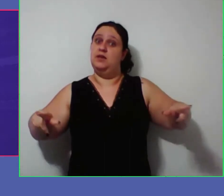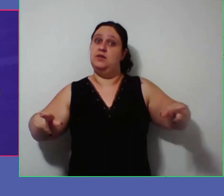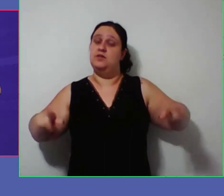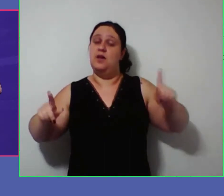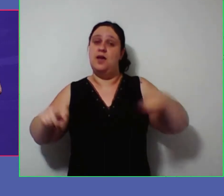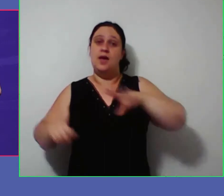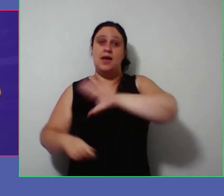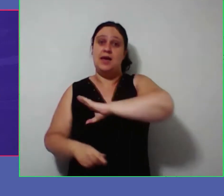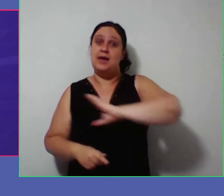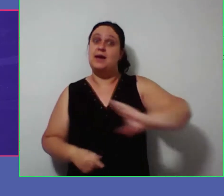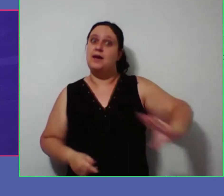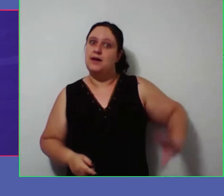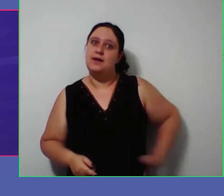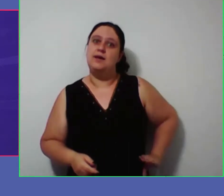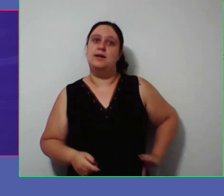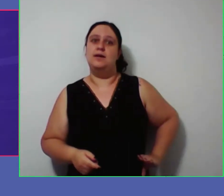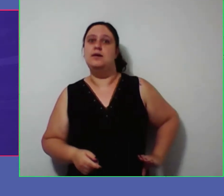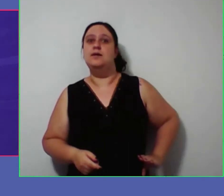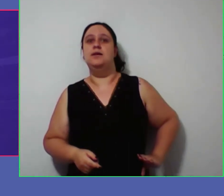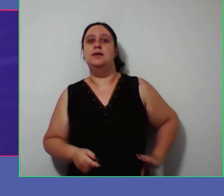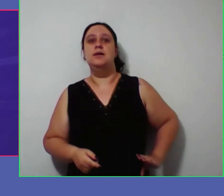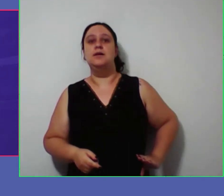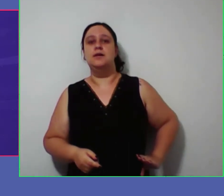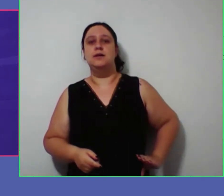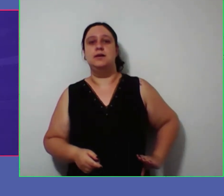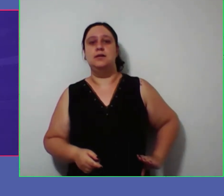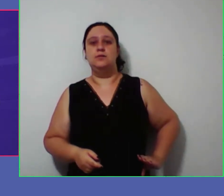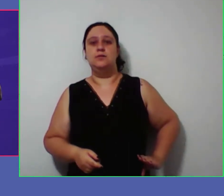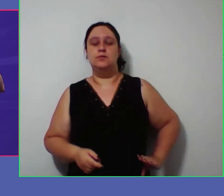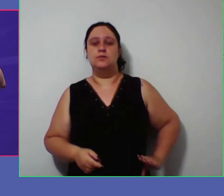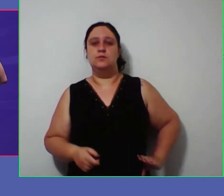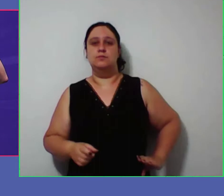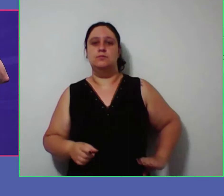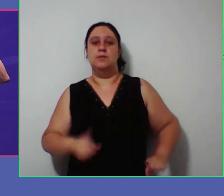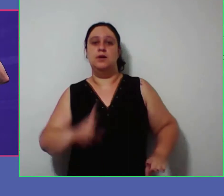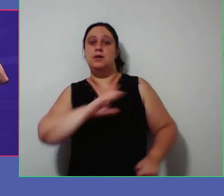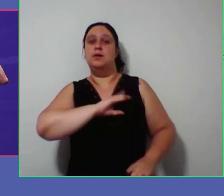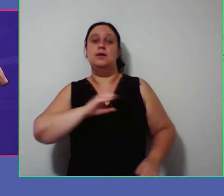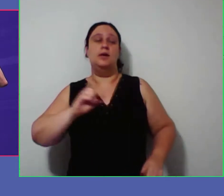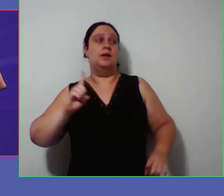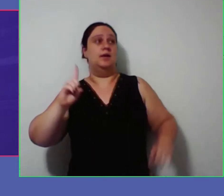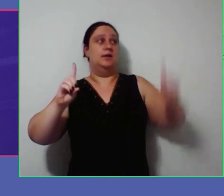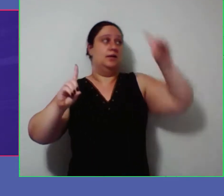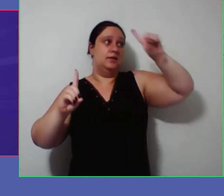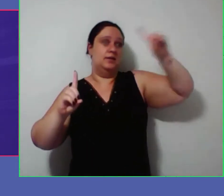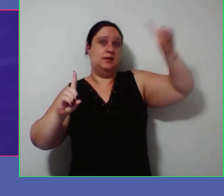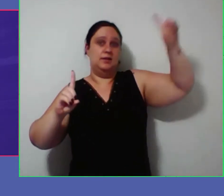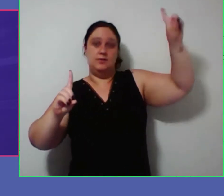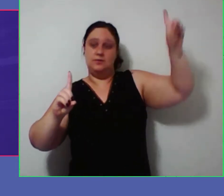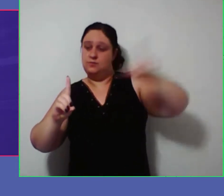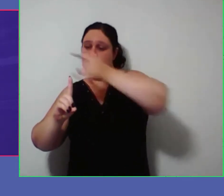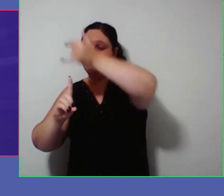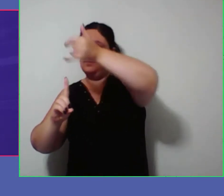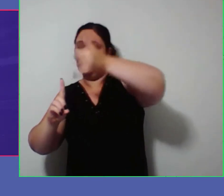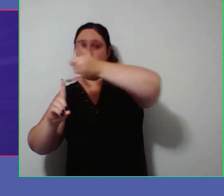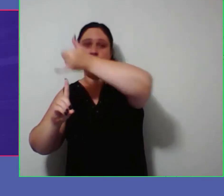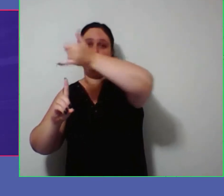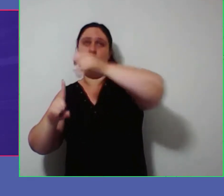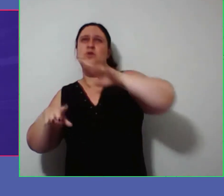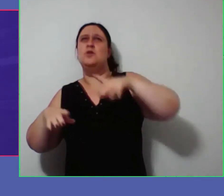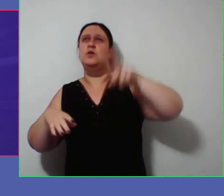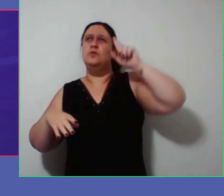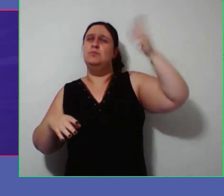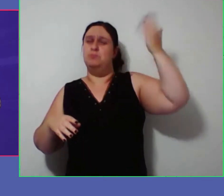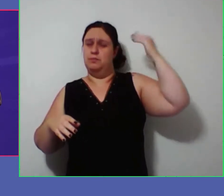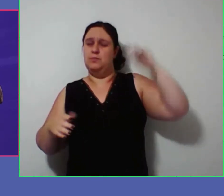que foi ungido no dia do seu batismo, não é isso? O Espírito Santo desceu sobre ele como uma pomba, e Deus